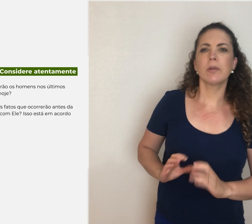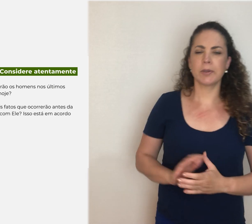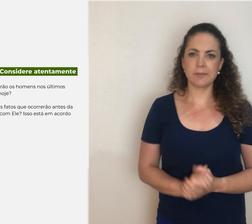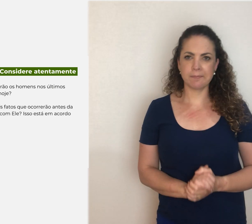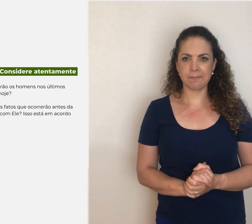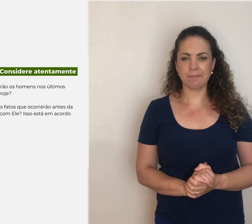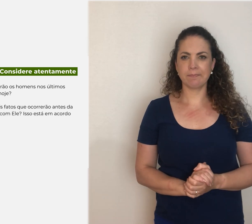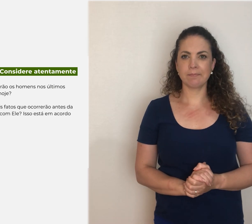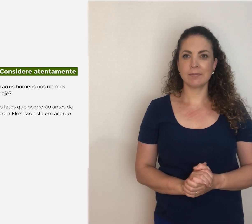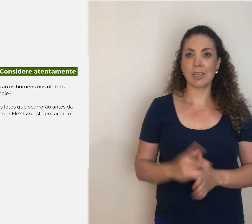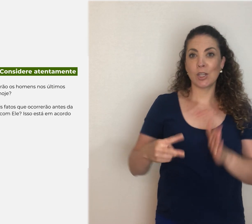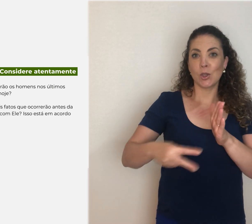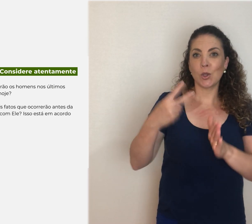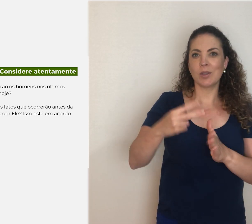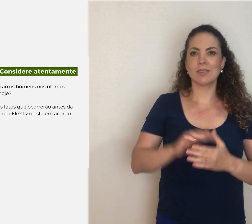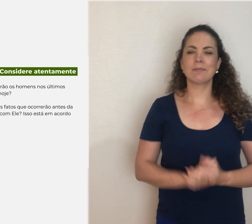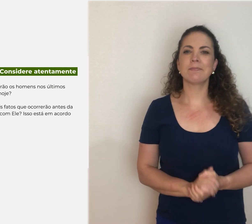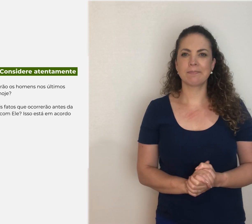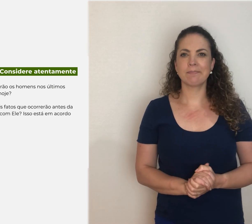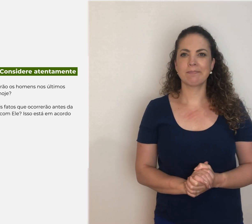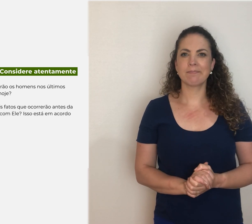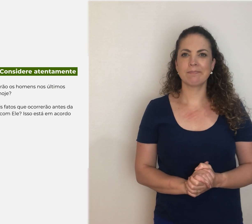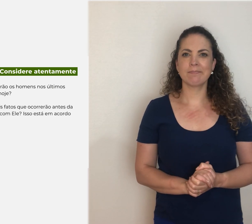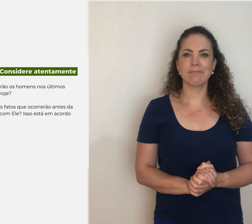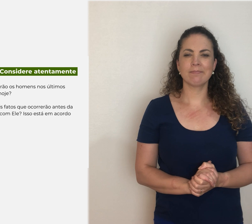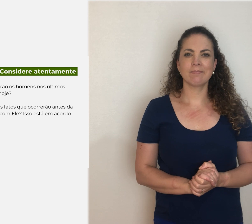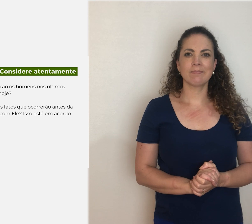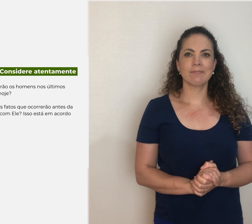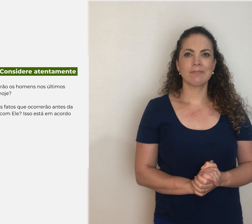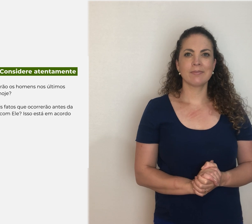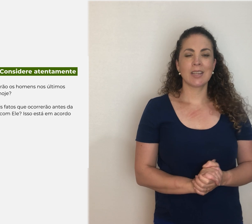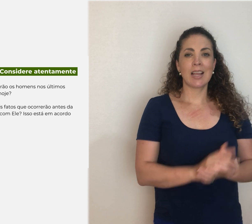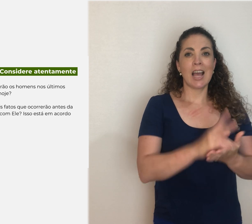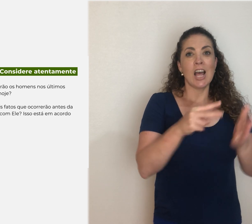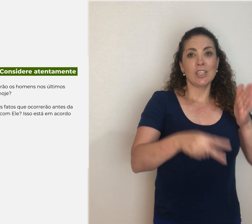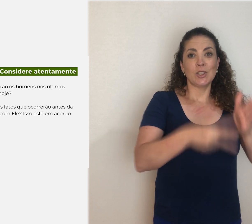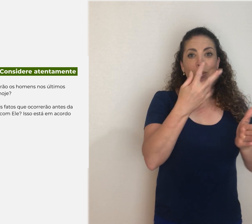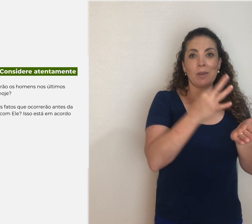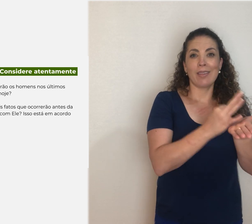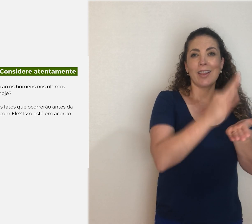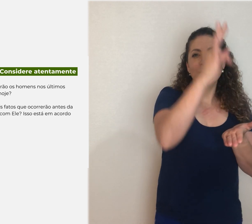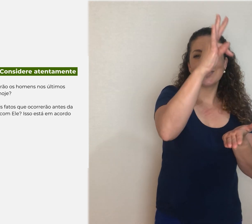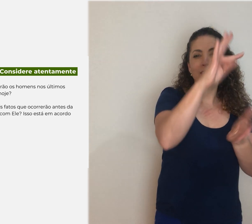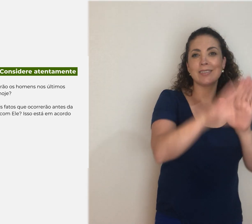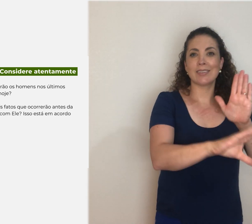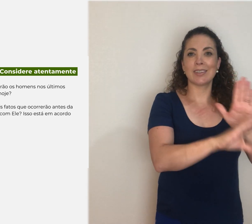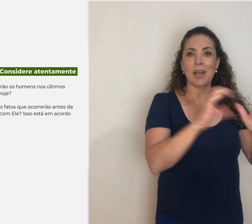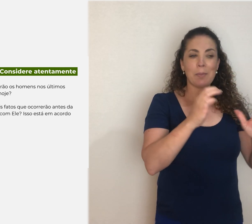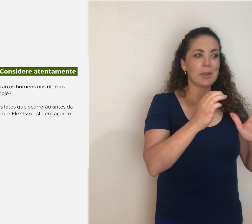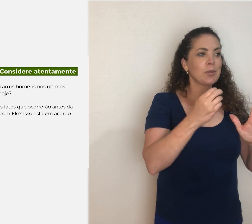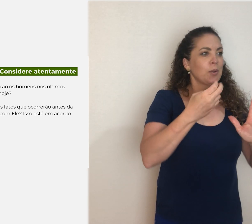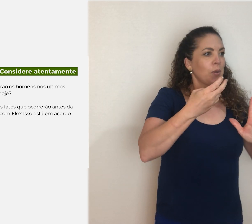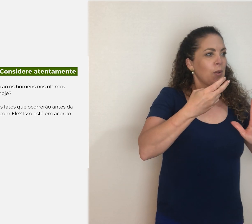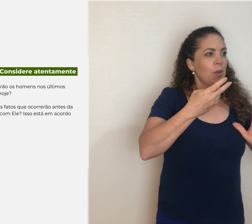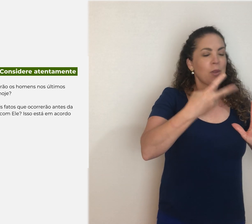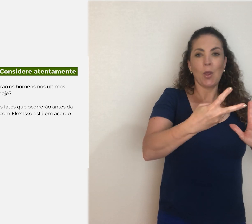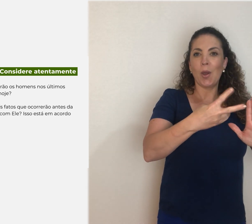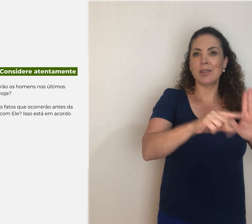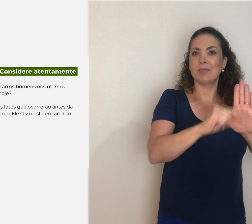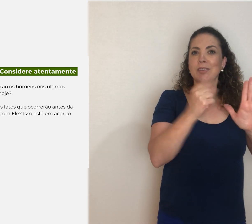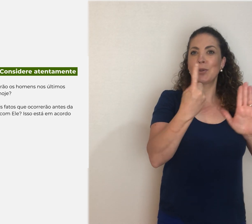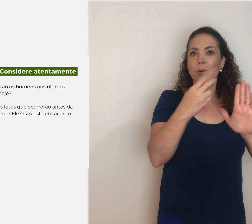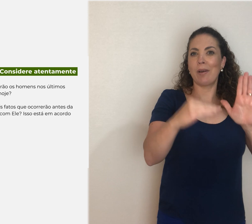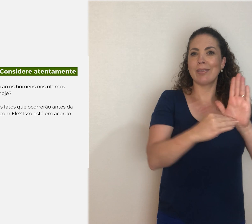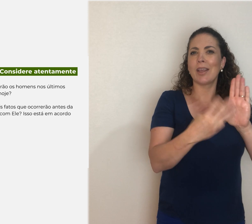Segundo 2 Tessalonicenses 2, de 1 a 4, quais são os